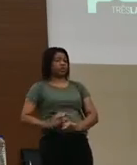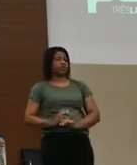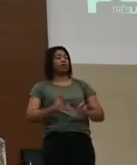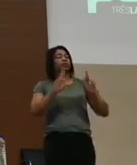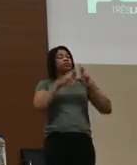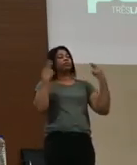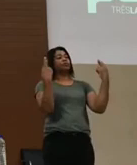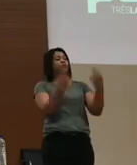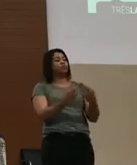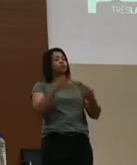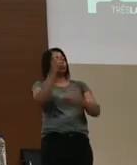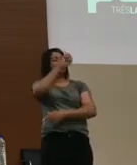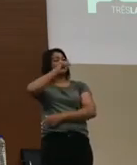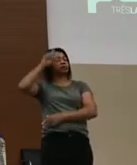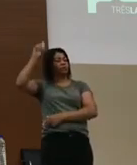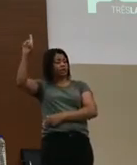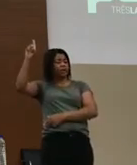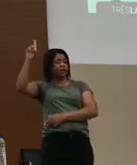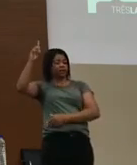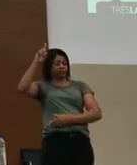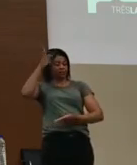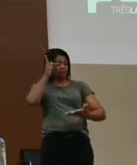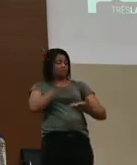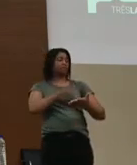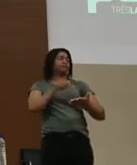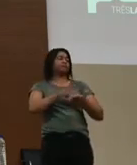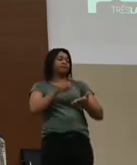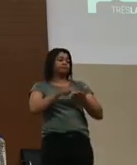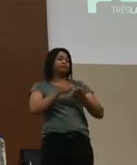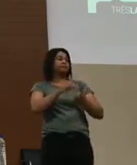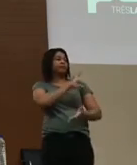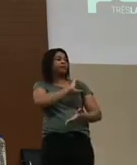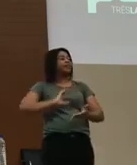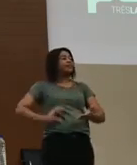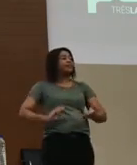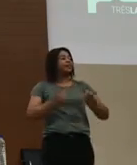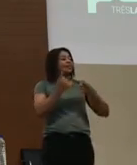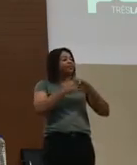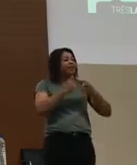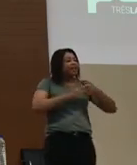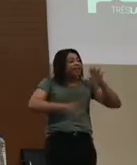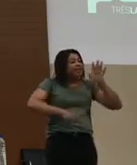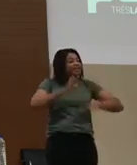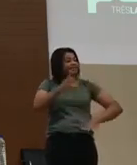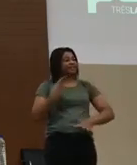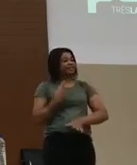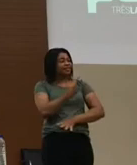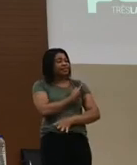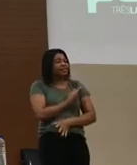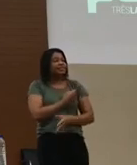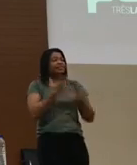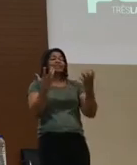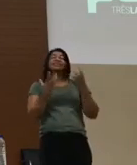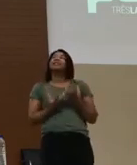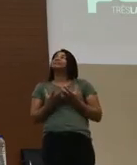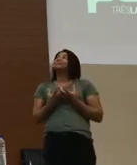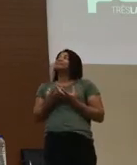Deus, com o caráter de Cristo, porque às vezes a gente quer o segredo das respostas das